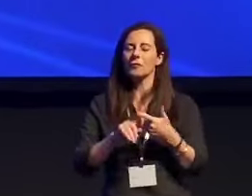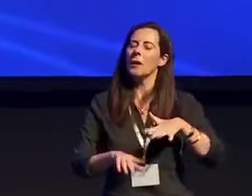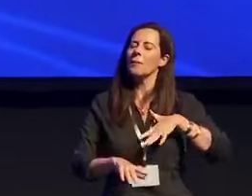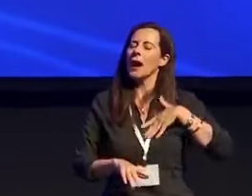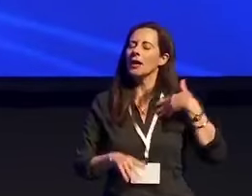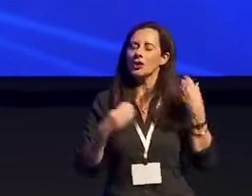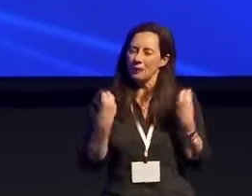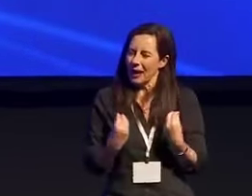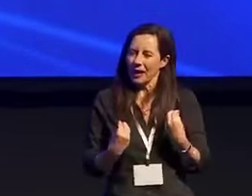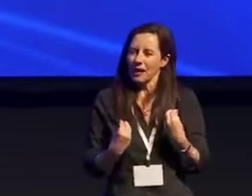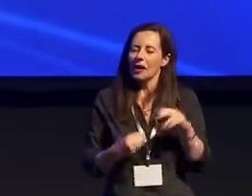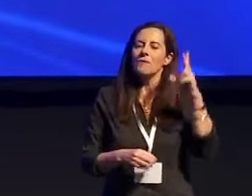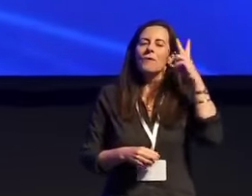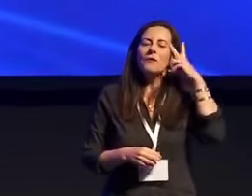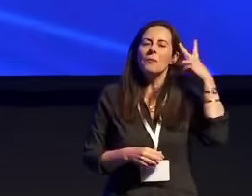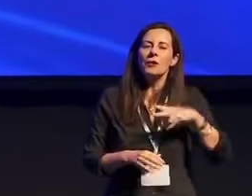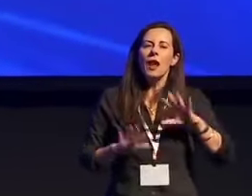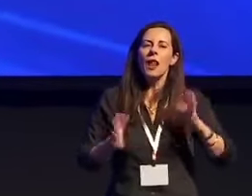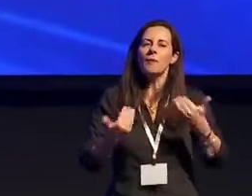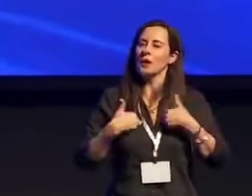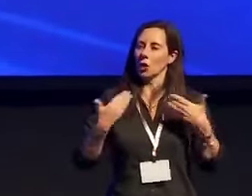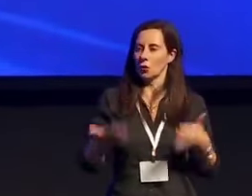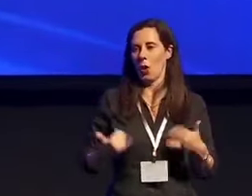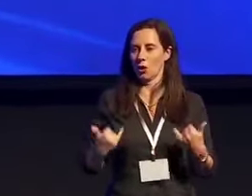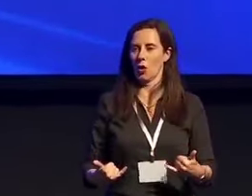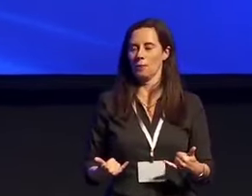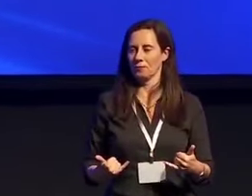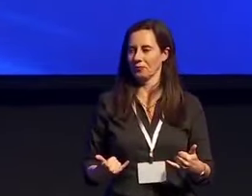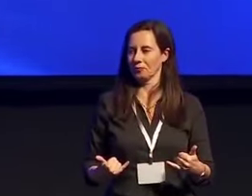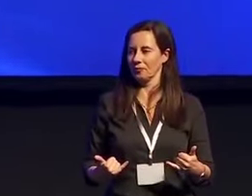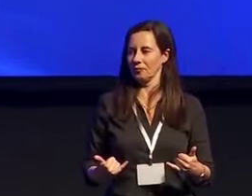מרגישים לרגע ומבינים למה אנחנו פה היום.